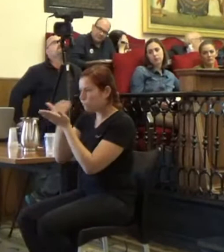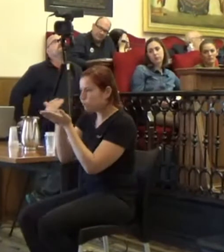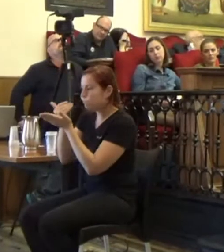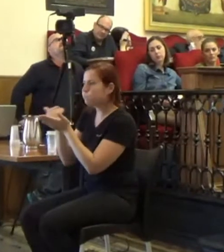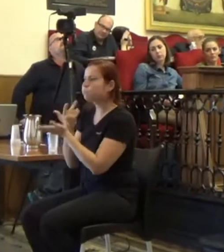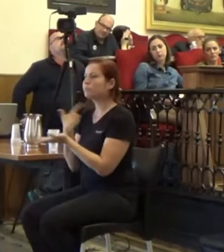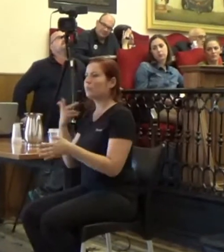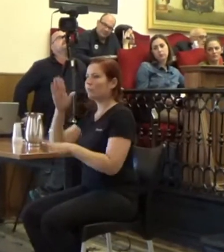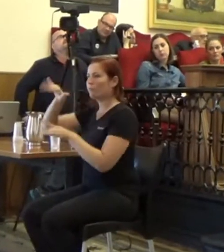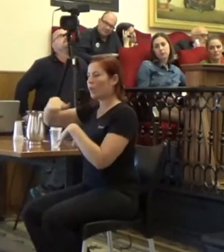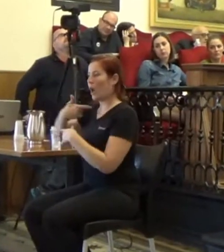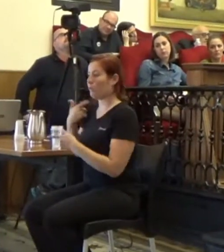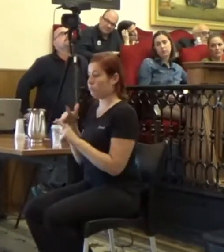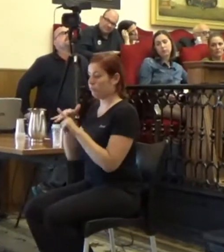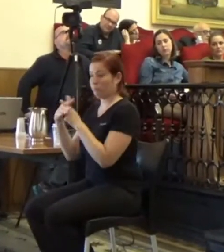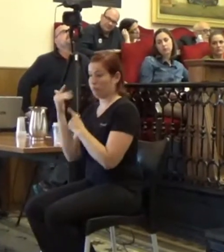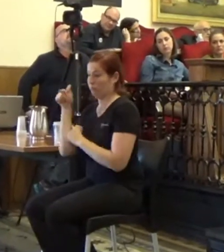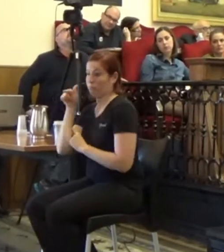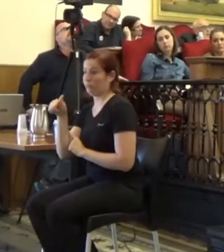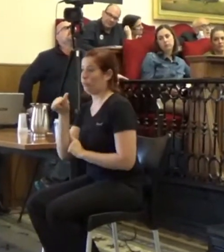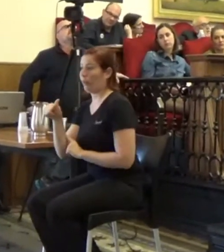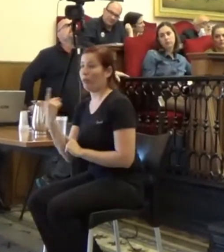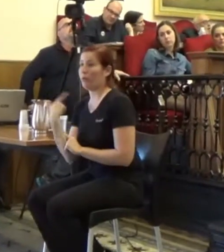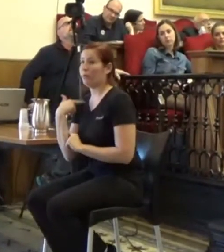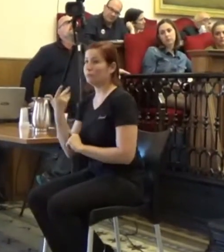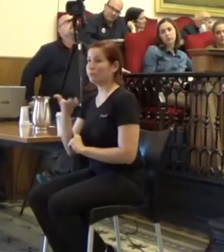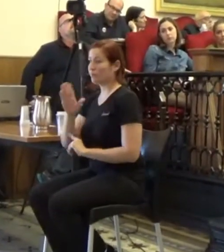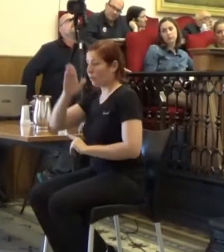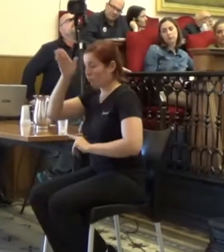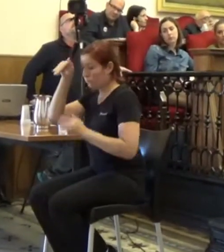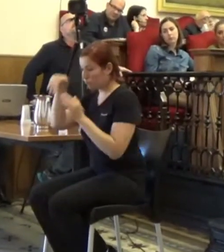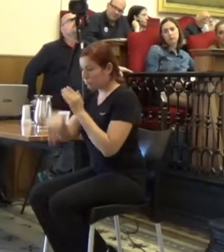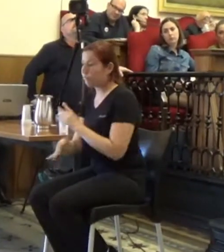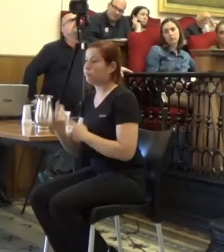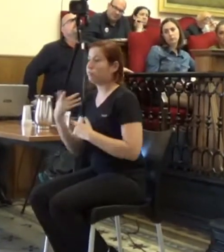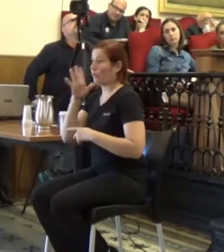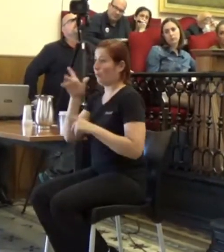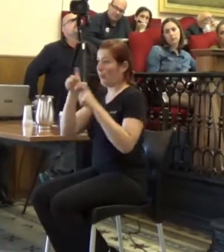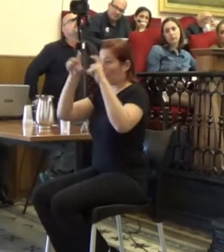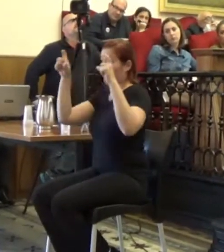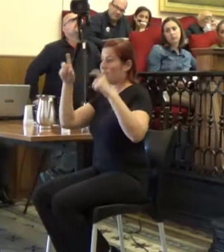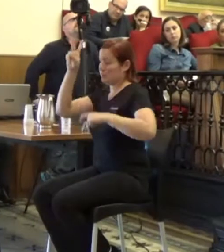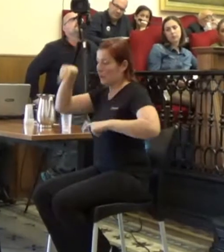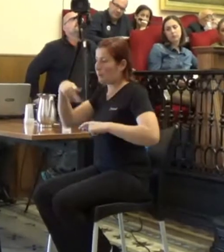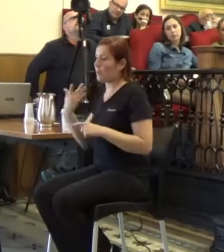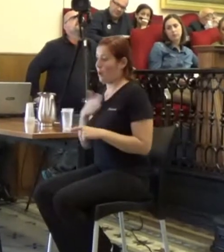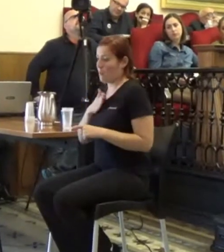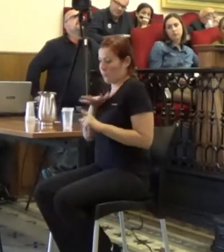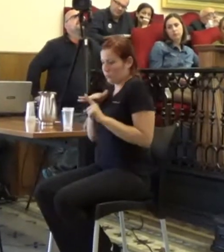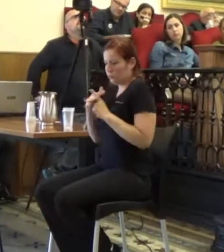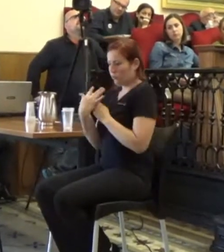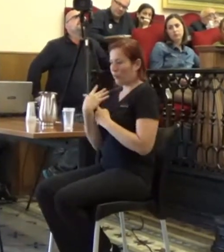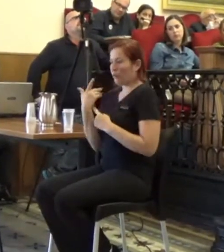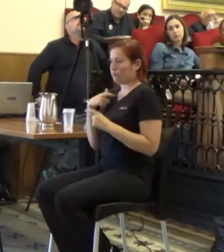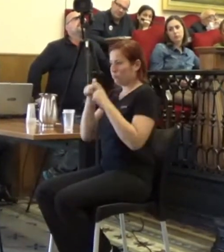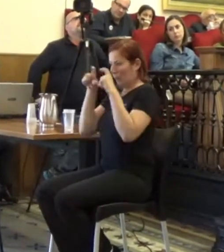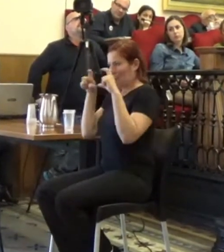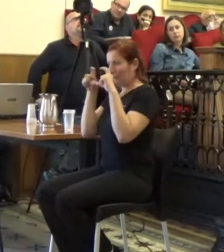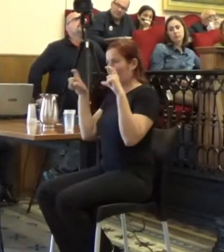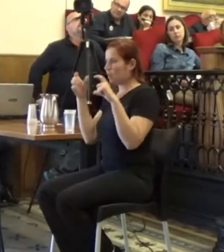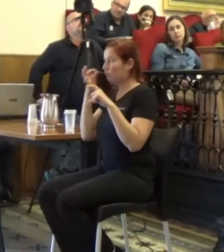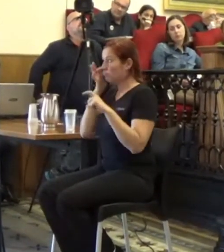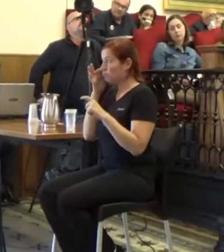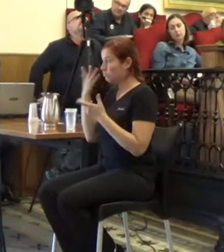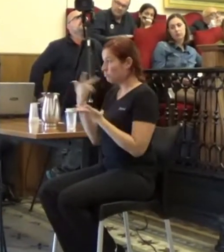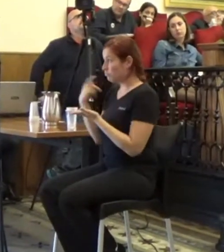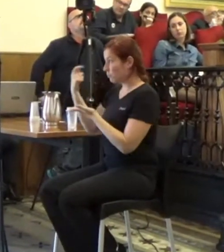concreto, los casos, por desgracia, son muy similares en las empresas, exponiendo mi caso en Flores y Plantas Gema. A nosotros no se nos